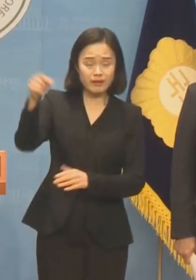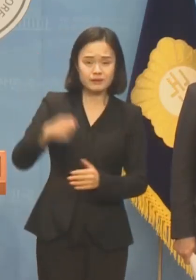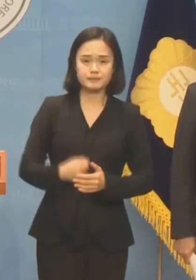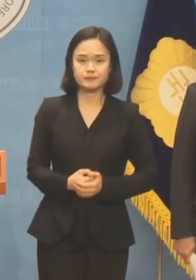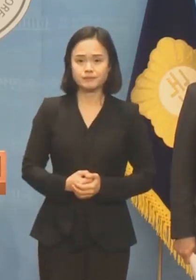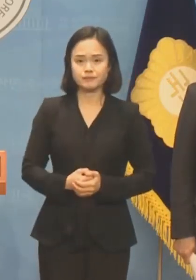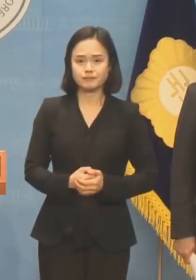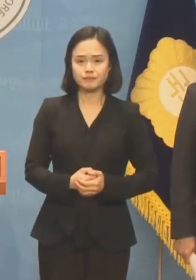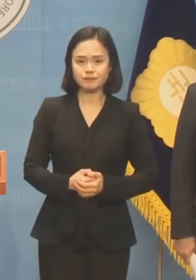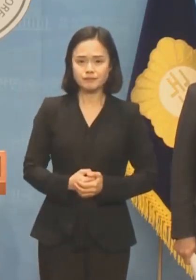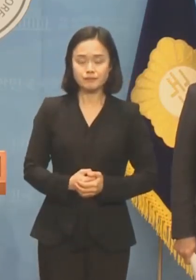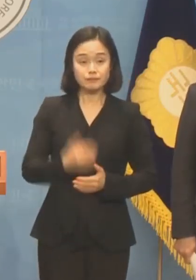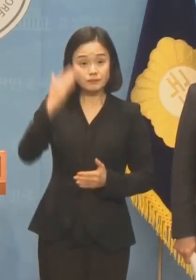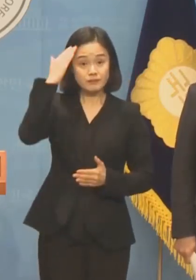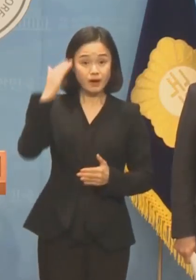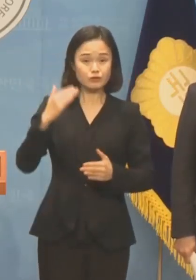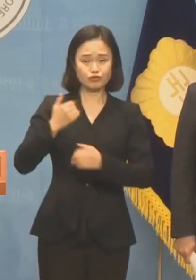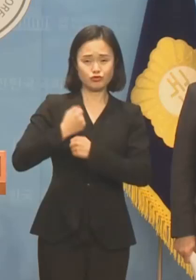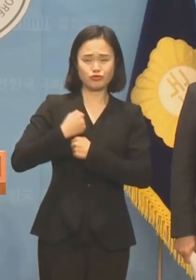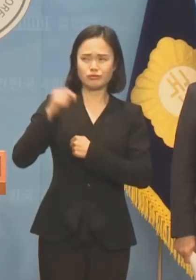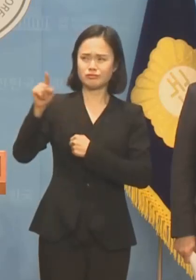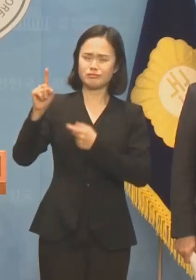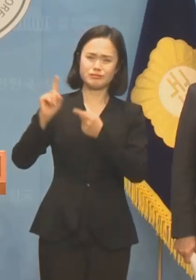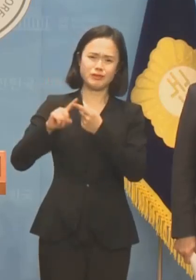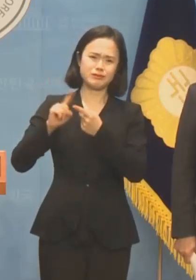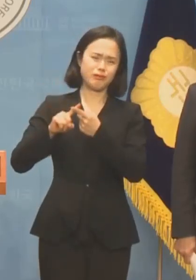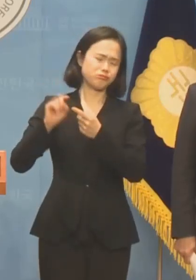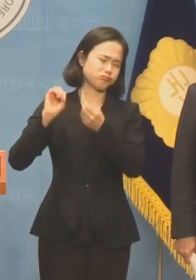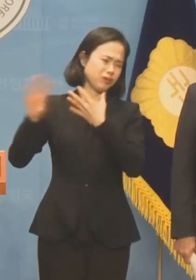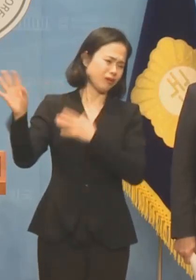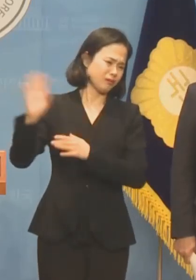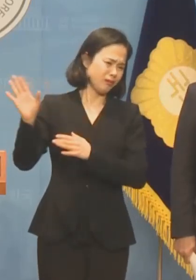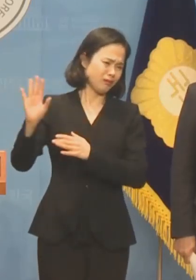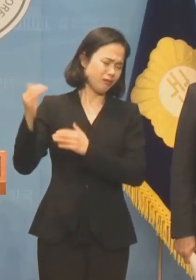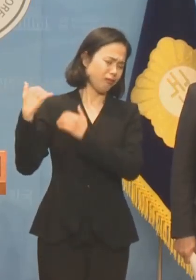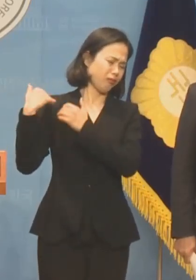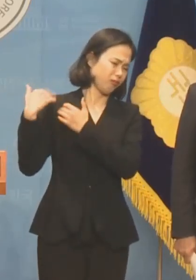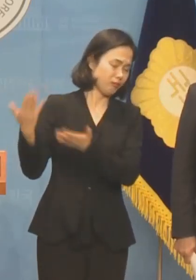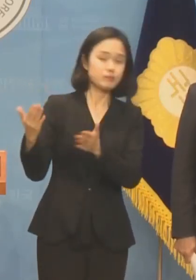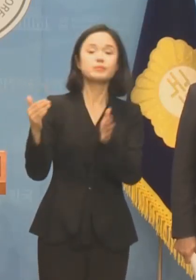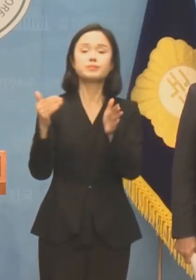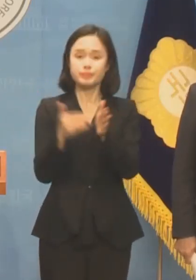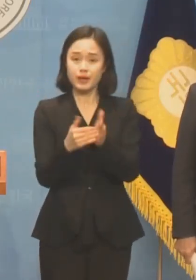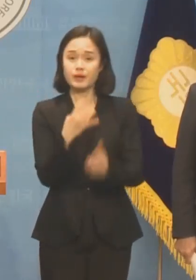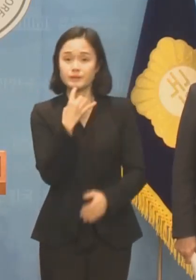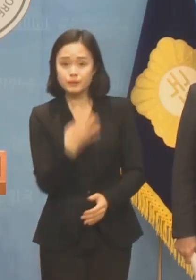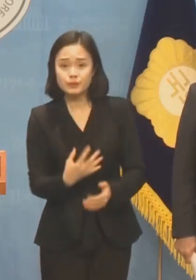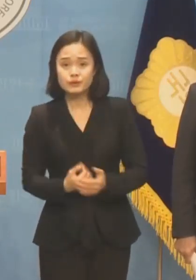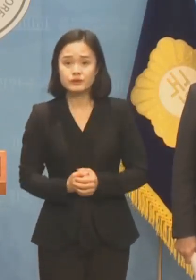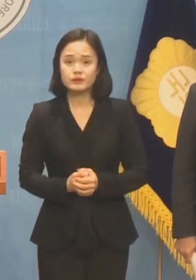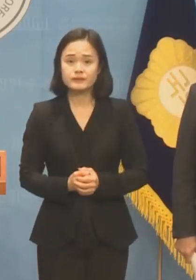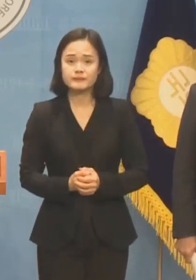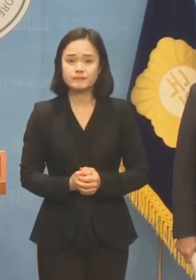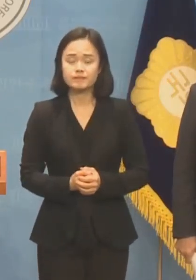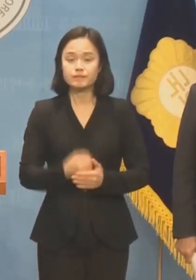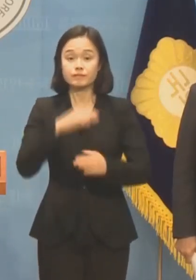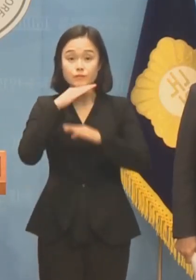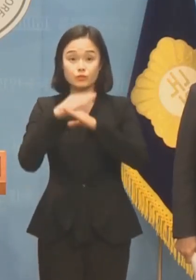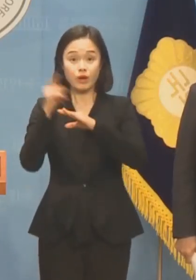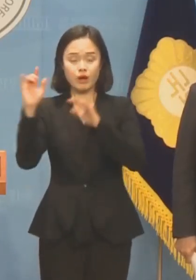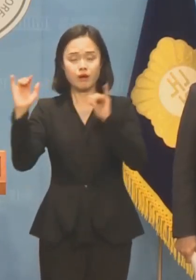일관되게 대응을 해온 것입니다. 북한은 이미 수차례 우리 영공에 무인기를 침투시킨 바가 있습니다.